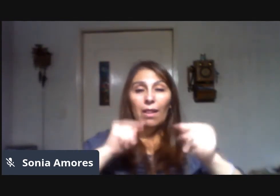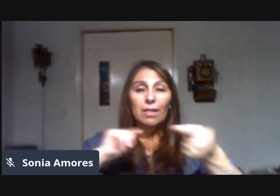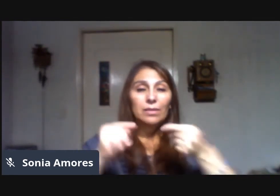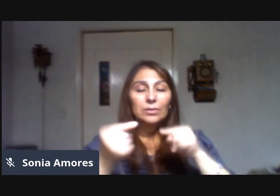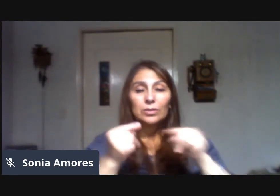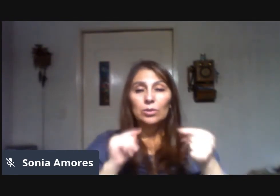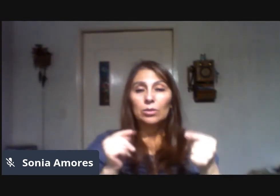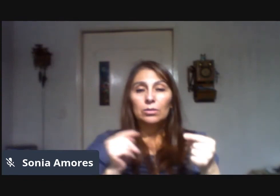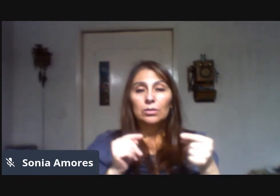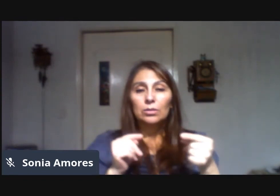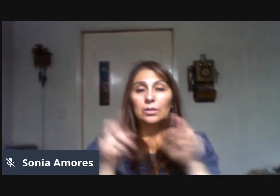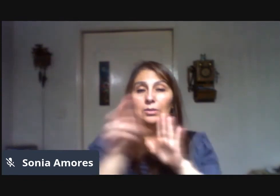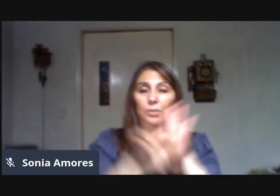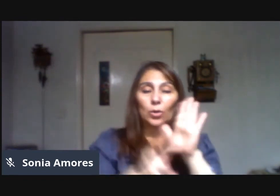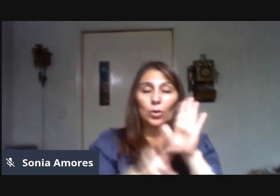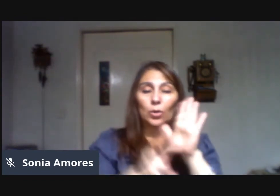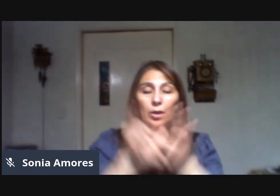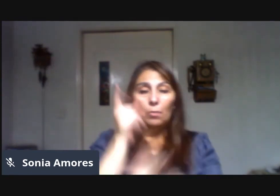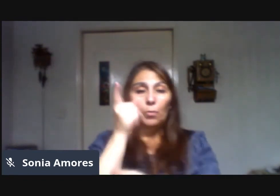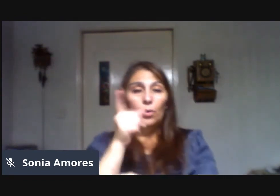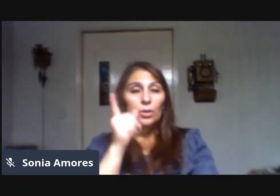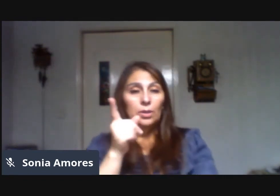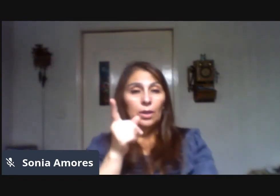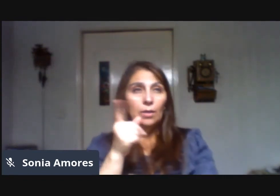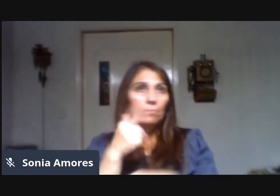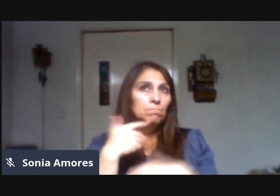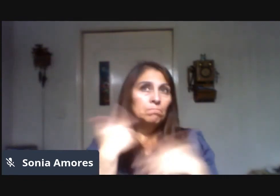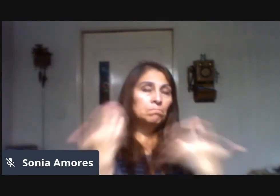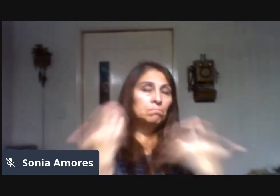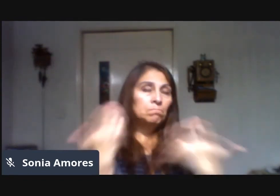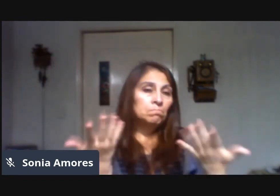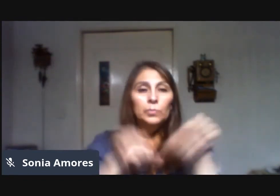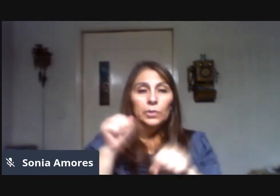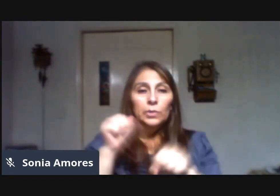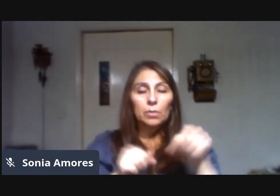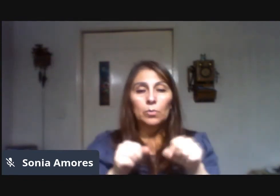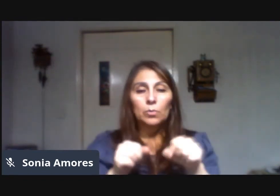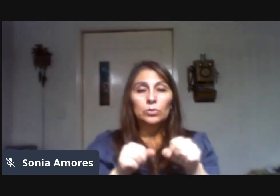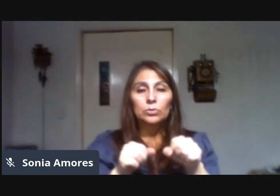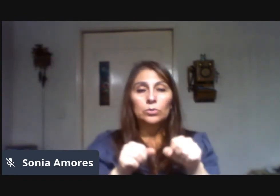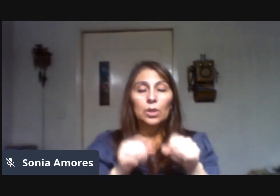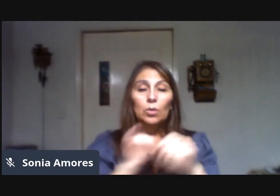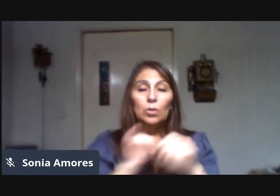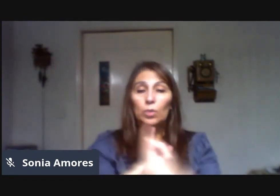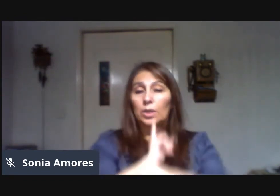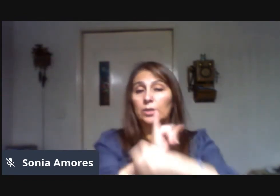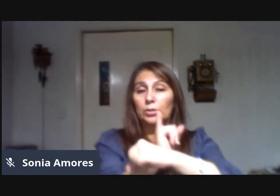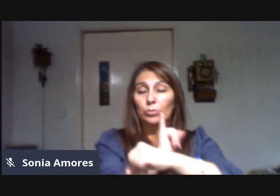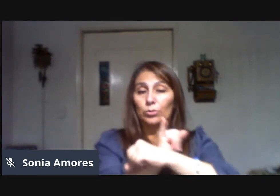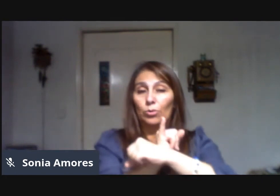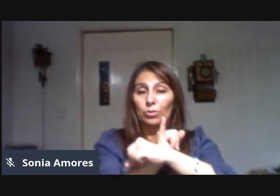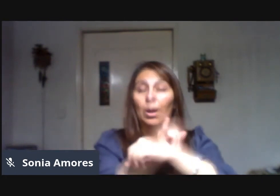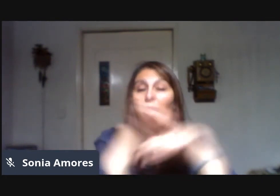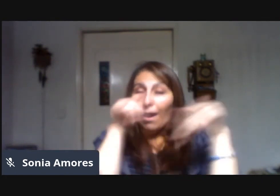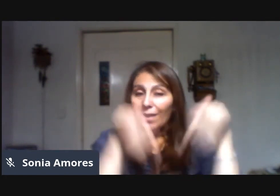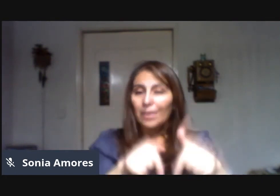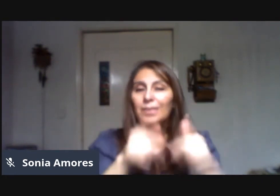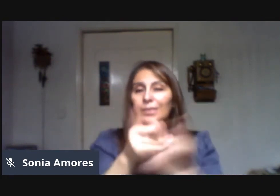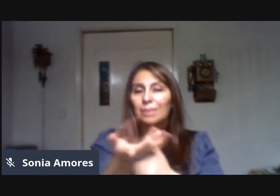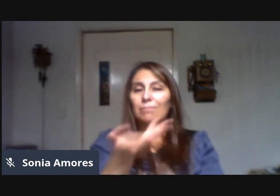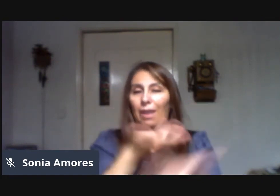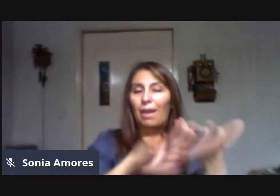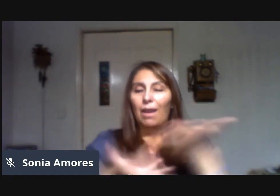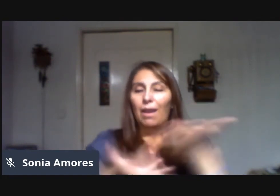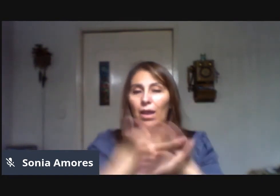teórica y política, digamos, lo podemos perfectamente colocar en el plano de la institucionalidad. Entonces, me pongo la camiseta